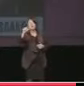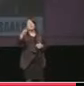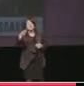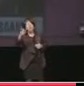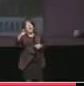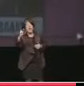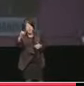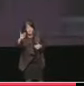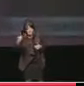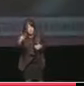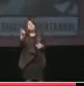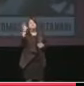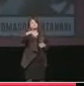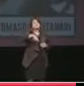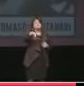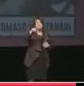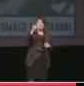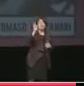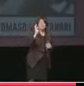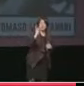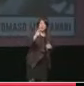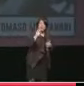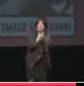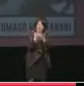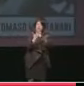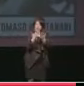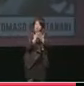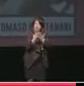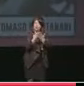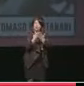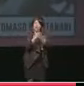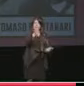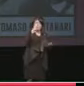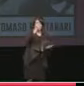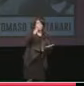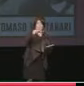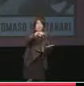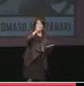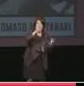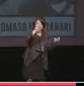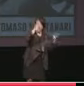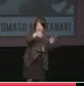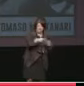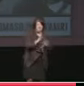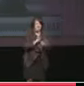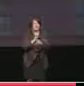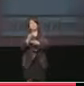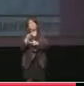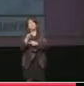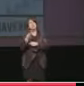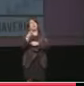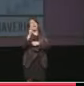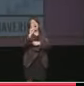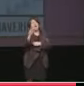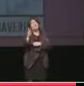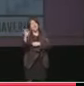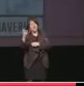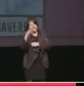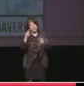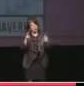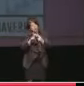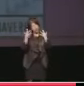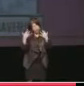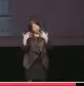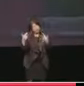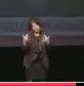Salvatore Settis e Tommaso Montanari ci parleranno di patrimonio artistico come accesso alla cittadinanza Fripp D'Averio incontrerà i suoi lettori Christian